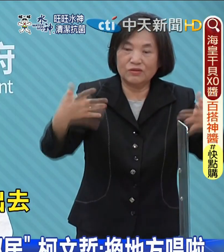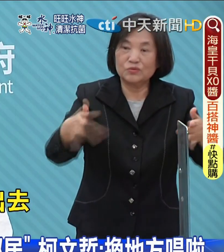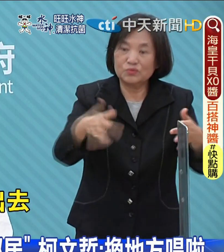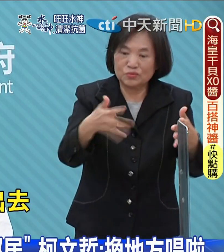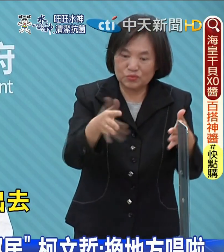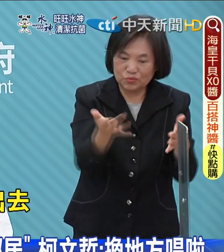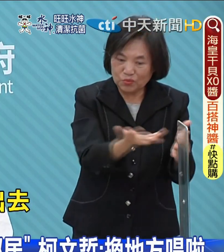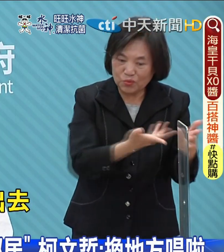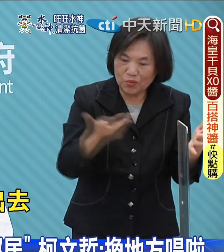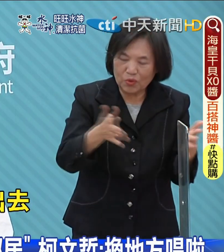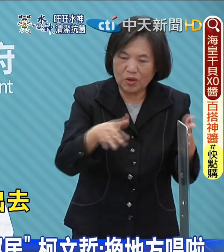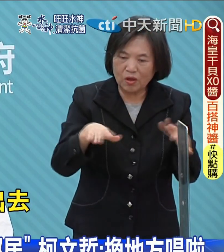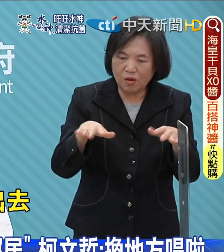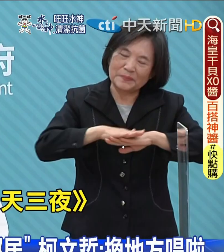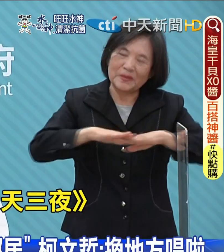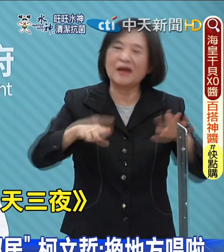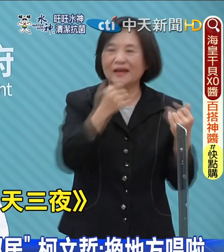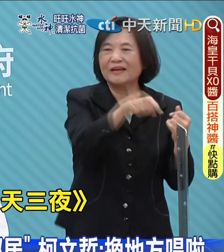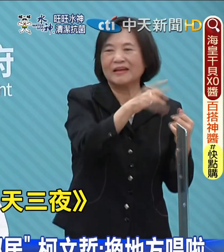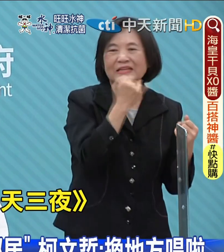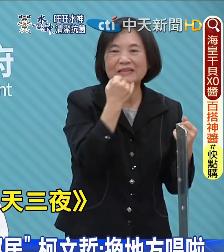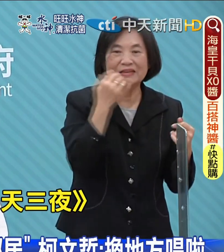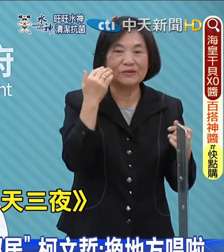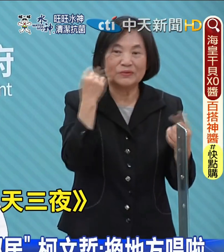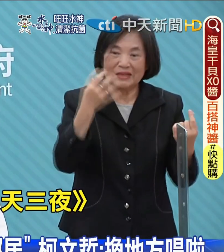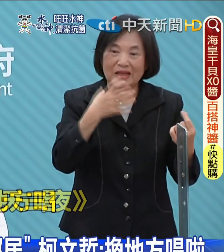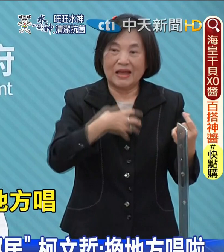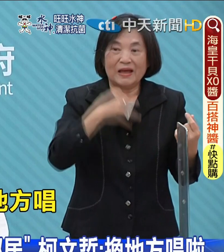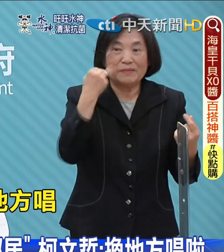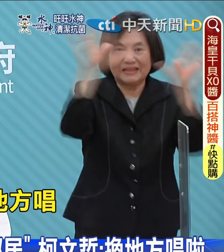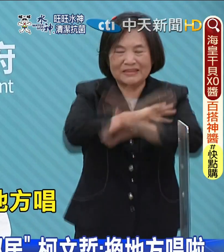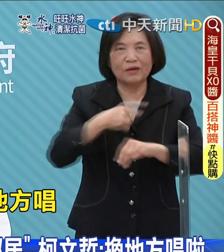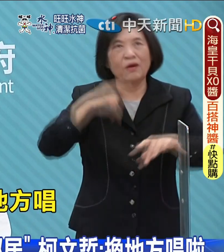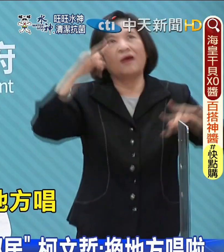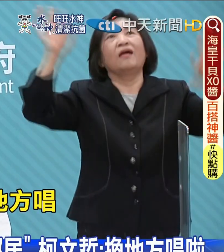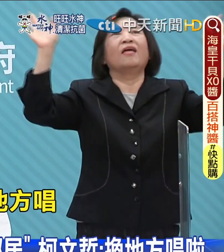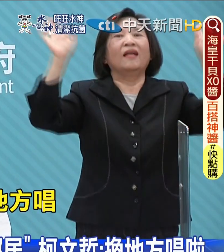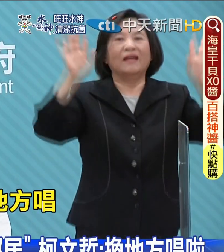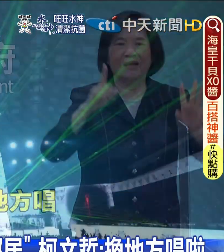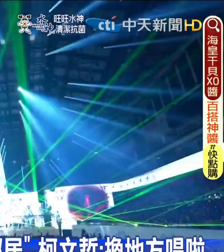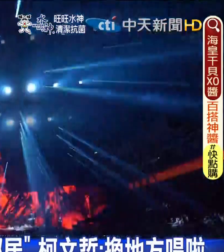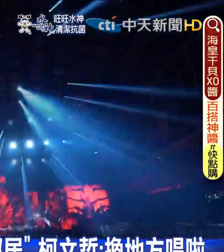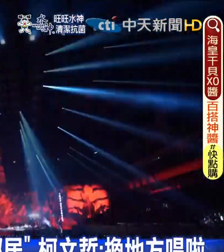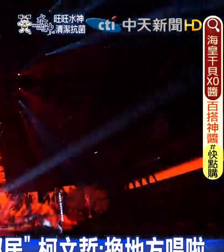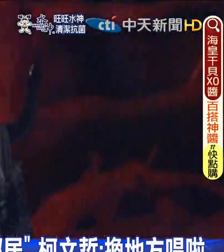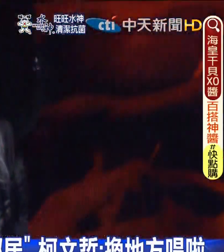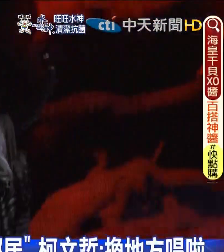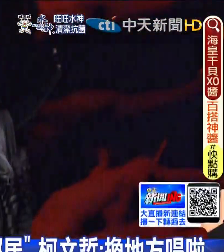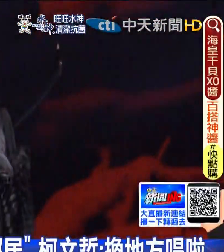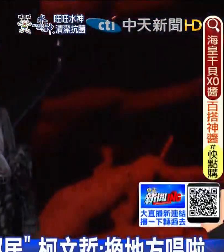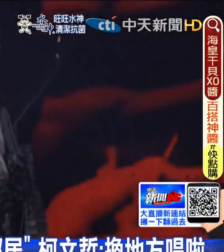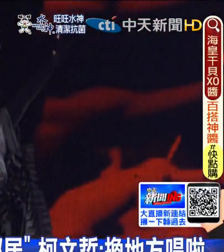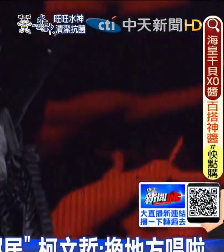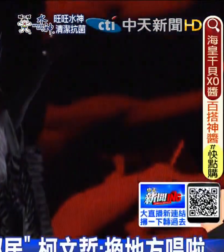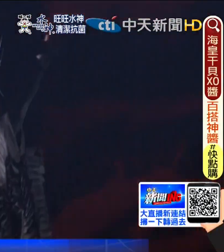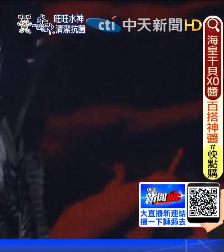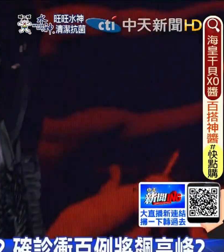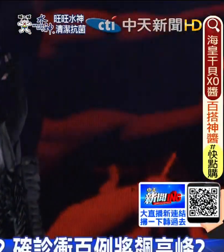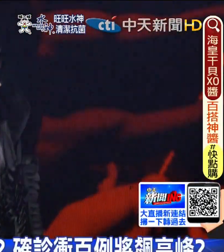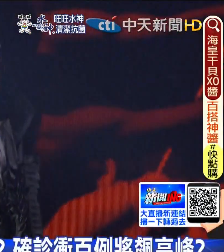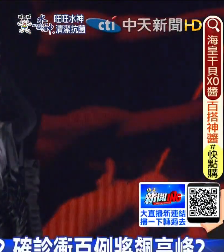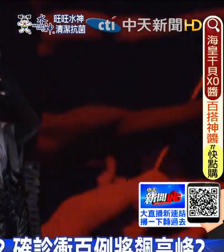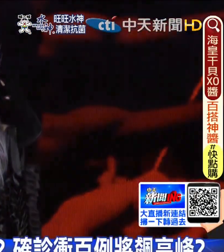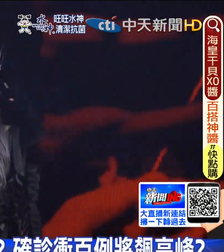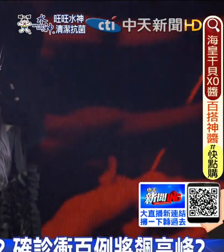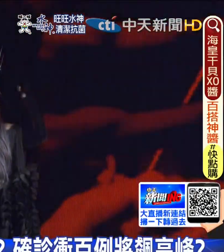咚咚咚，它就会水泡会出去。像阿妹那首3天3夜，大概这个正在换地方唱了。 3天3夜不能再小聚登场，